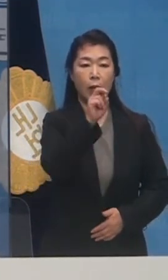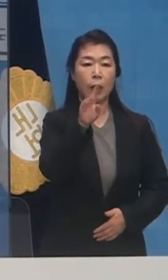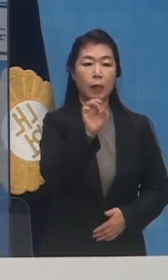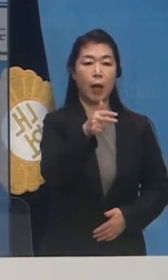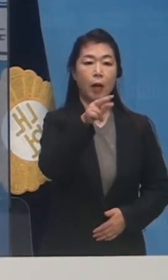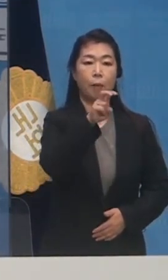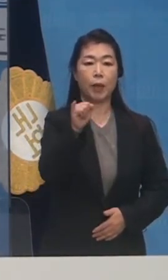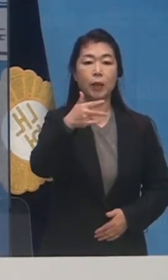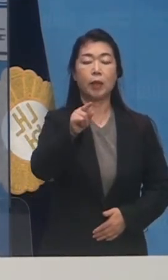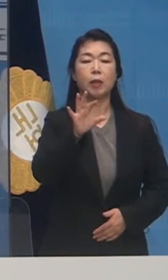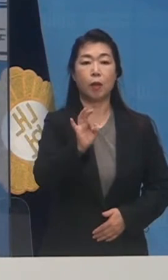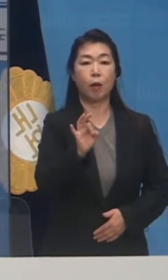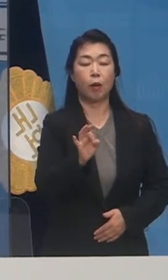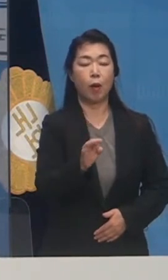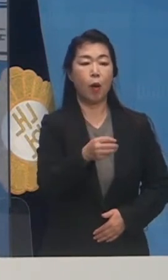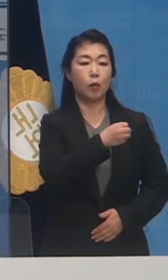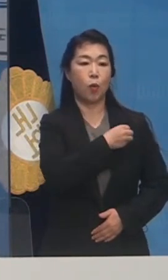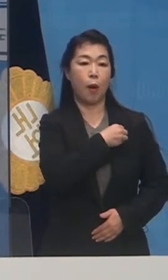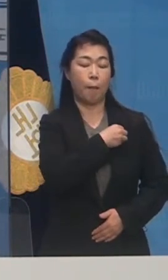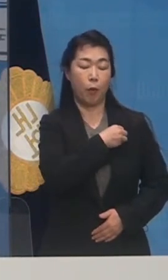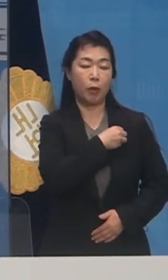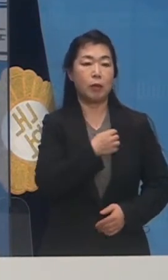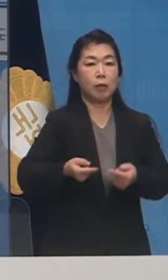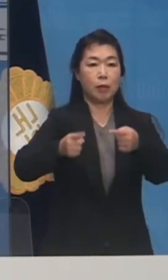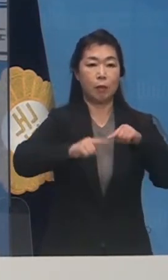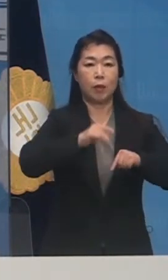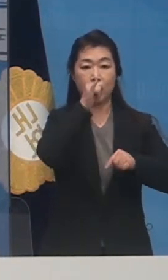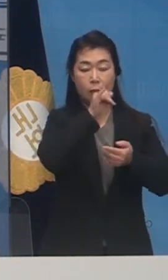양미정 KCG의 조합원 참석하셨습니다.